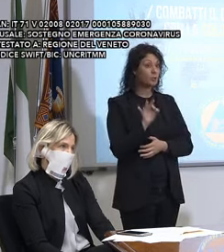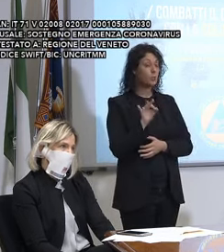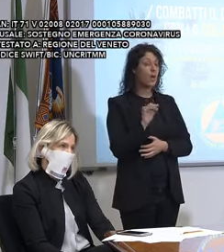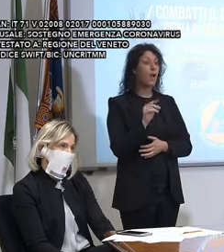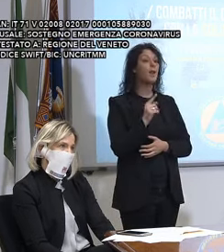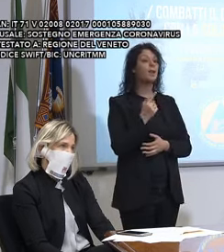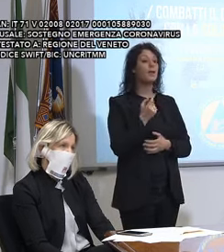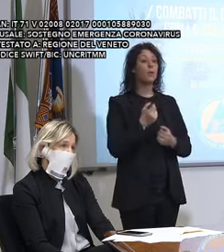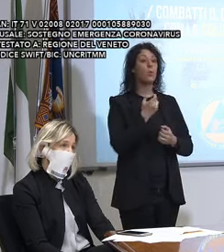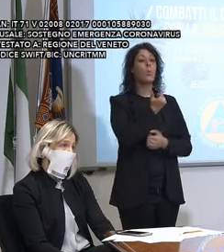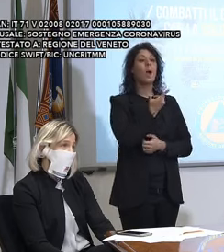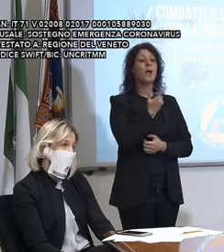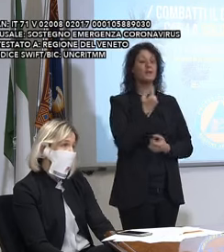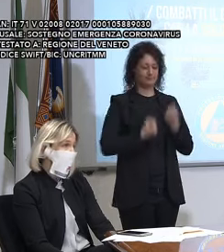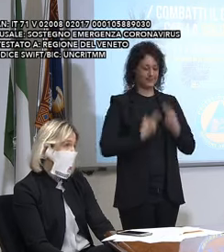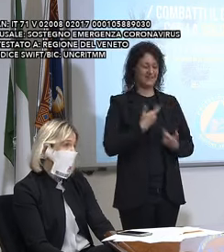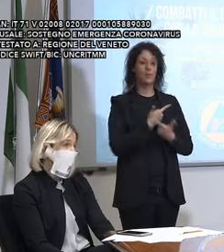registrata?